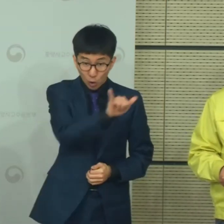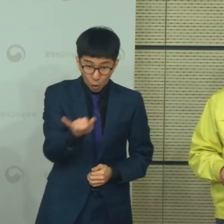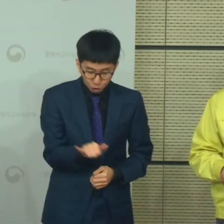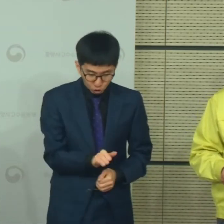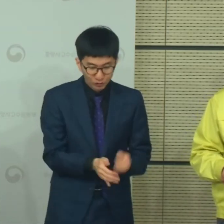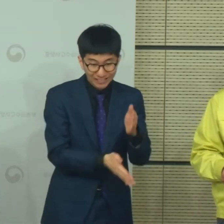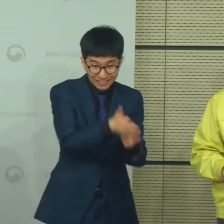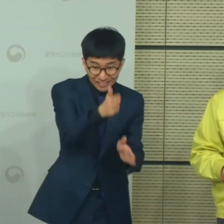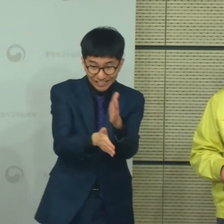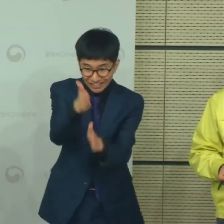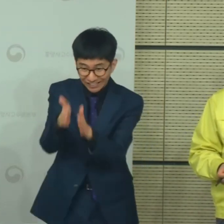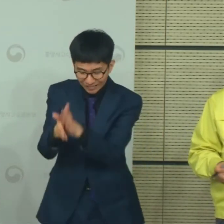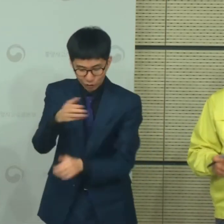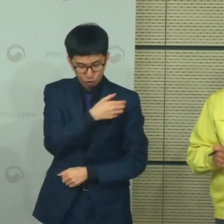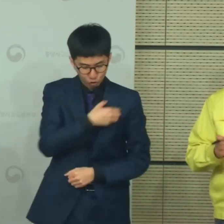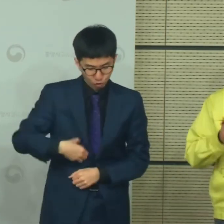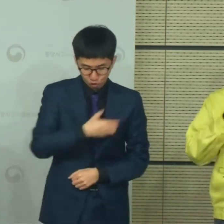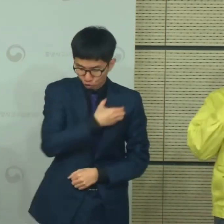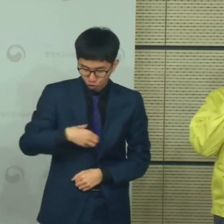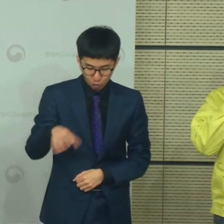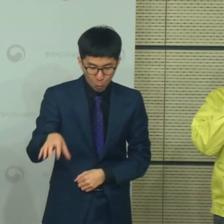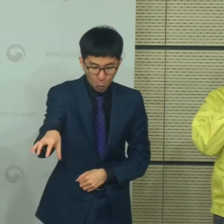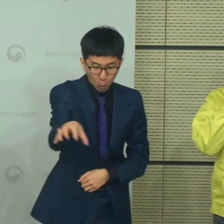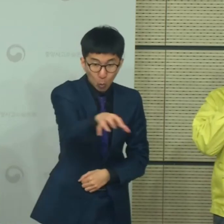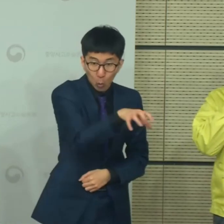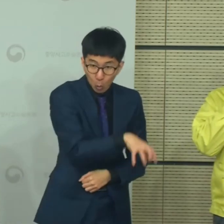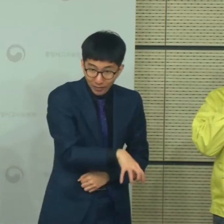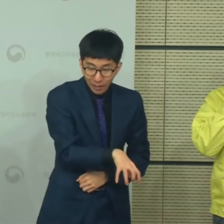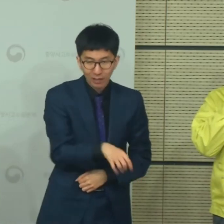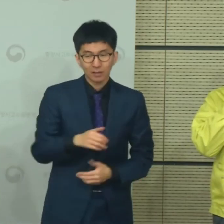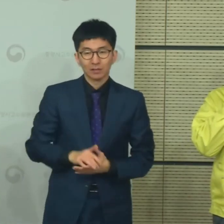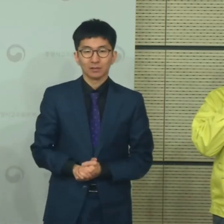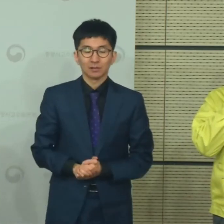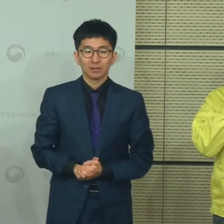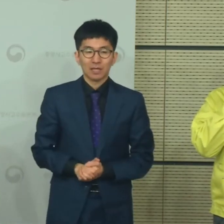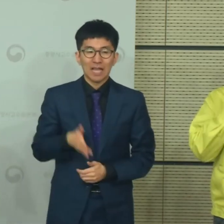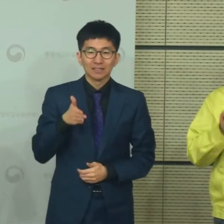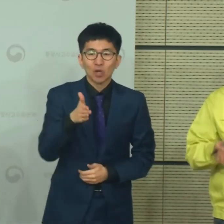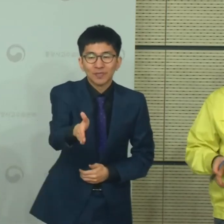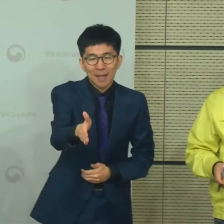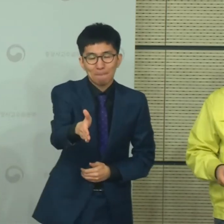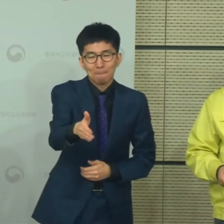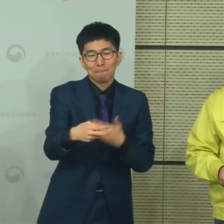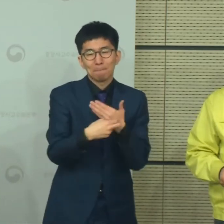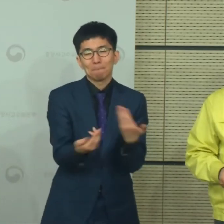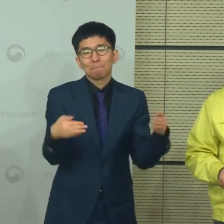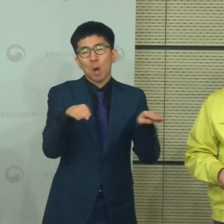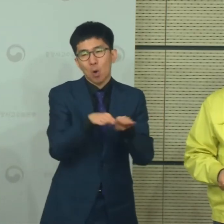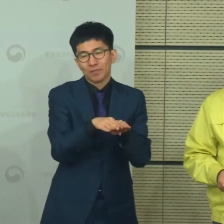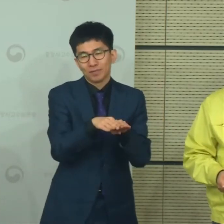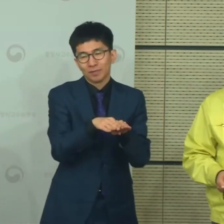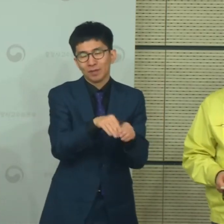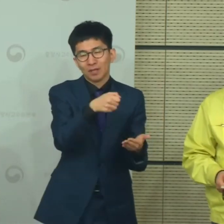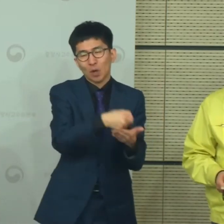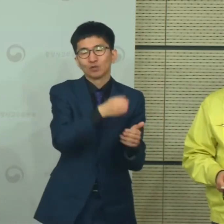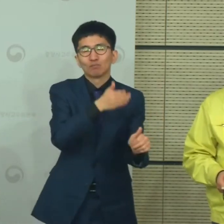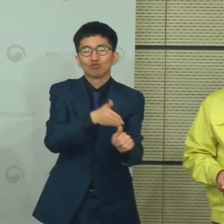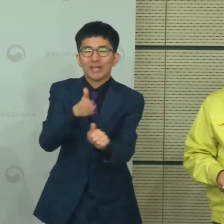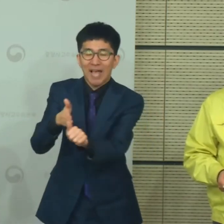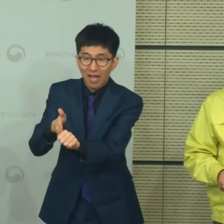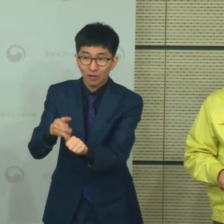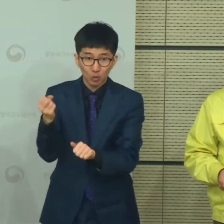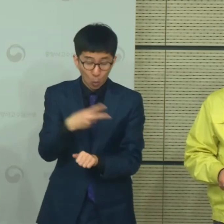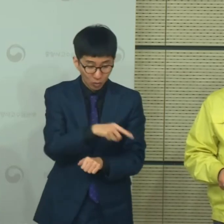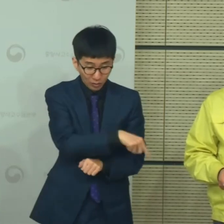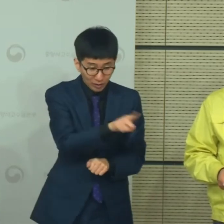대해서 그 감염병 지정 병사 감염병 전담 병원의 지정을 요청을 하고 환자를 소개토록 환자를 비우도록